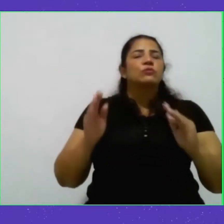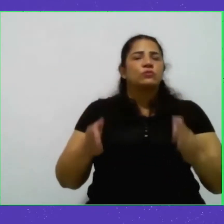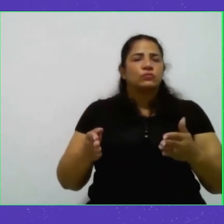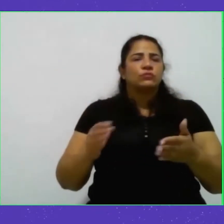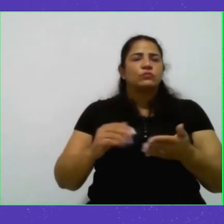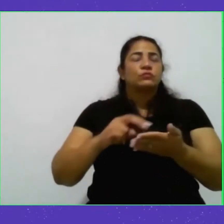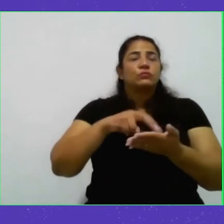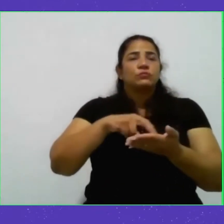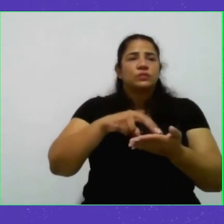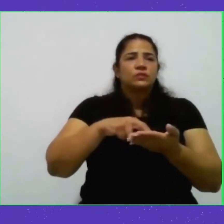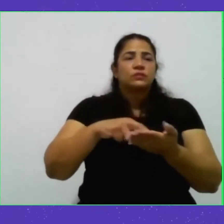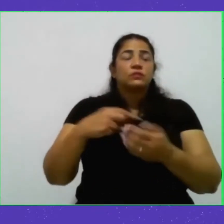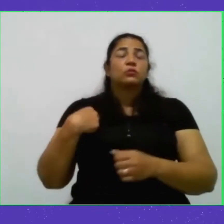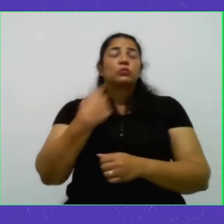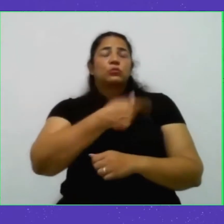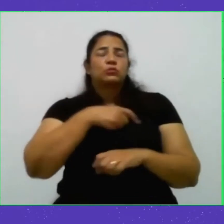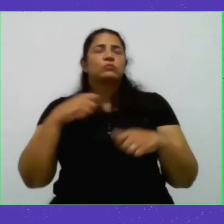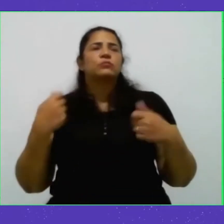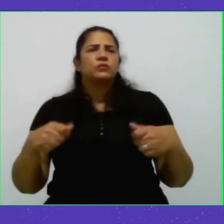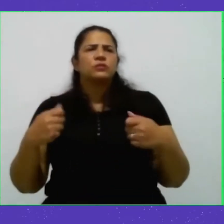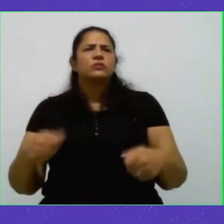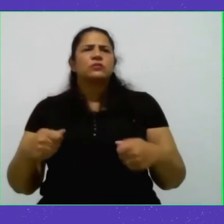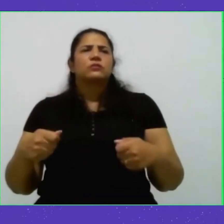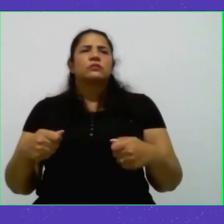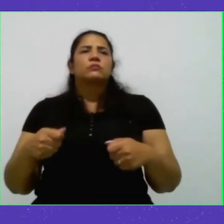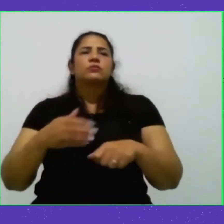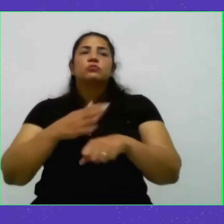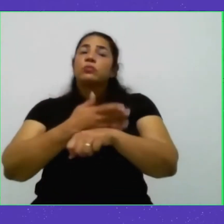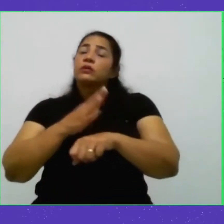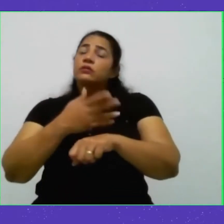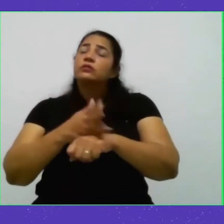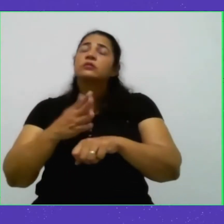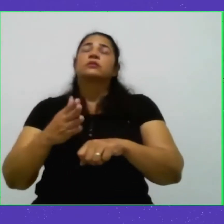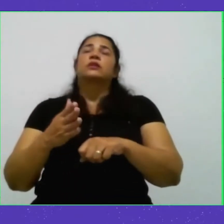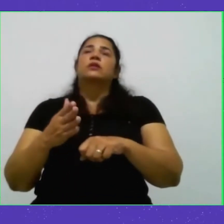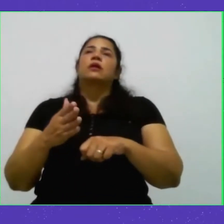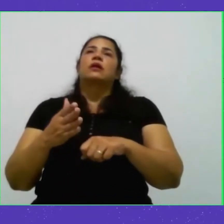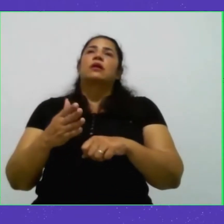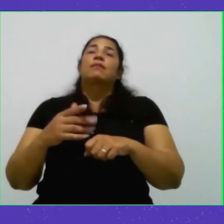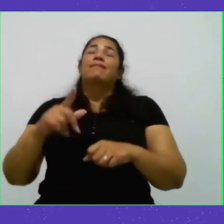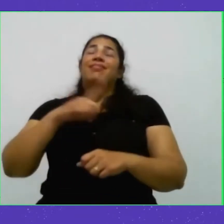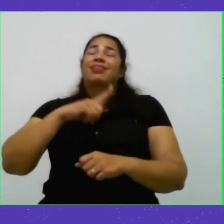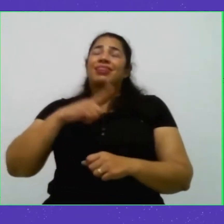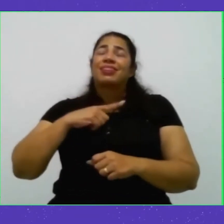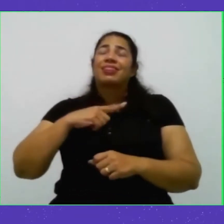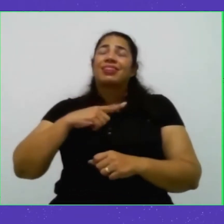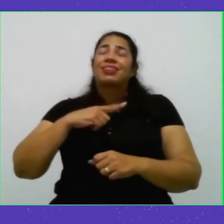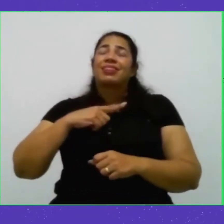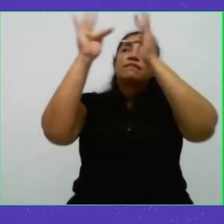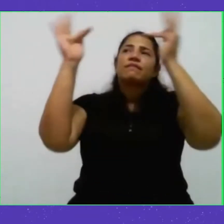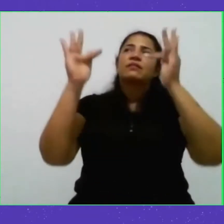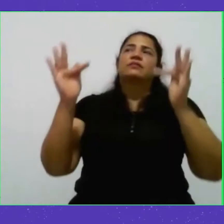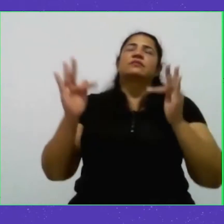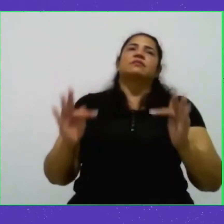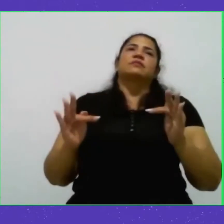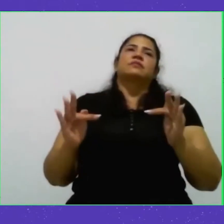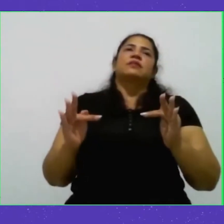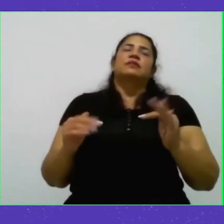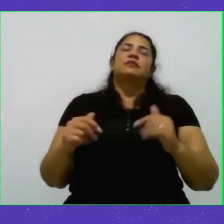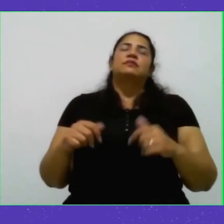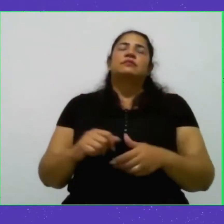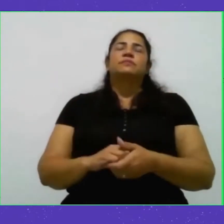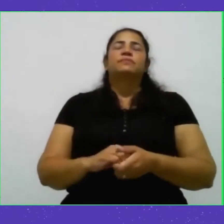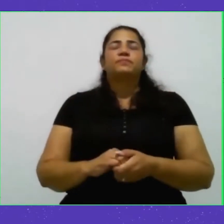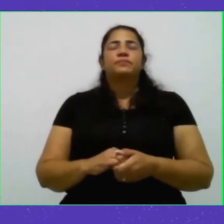aqui, agora que se apresentou a nós, é nos esvaziar de todos os recursos naturais e terrenos e permitir